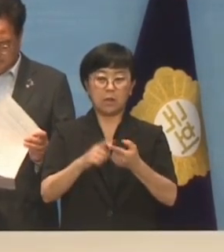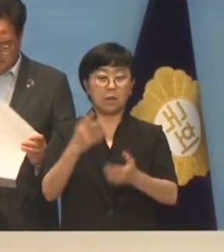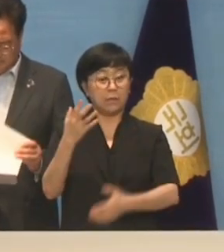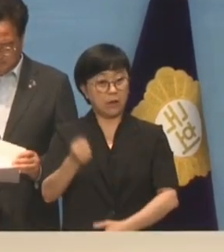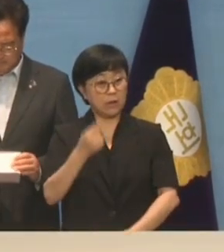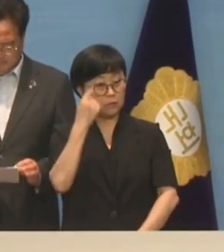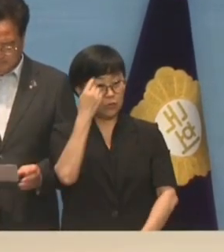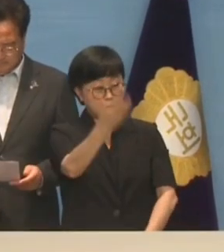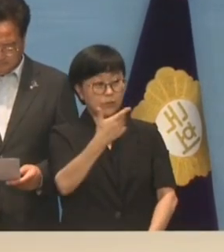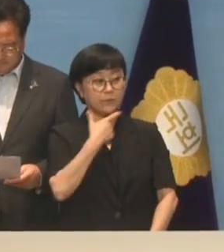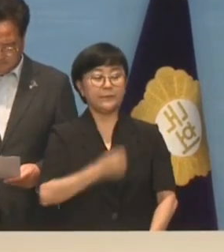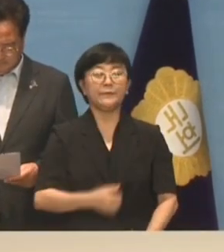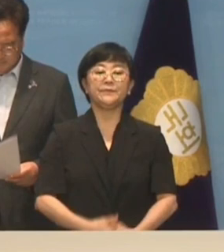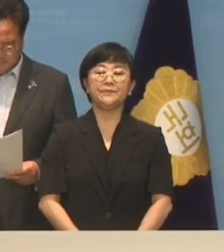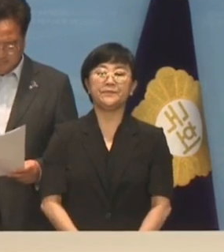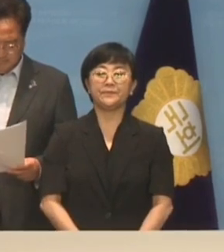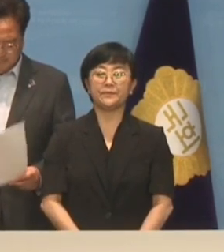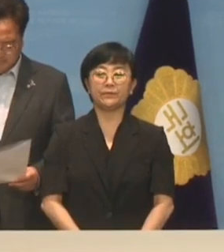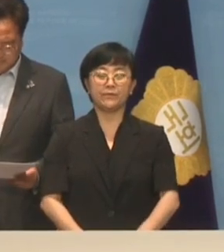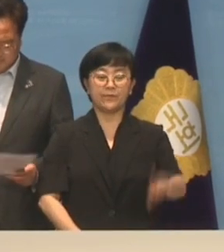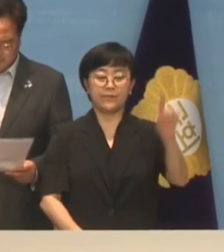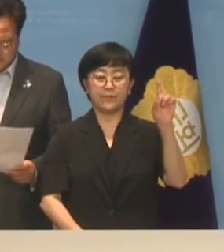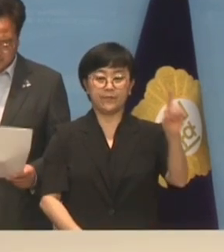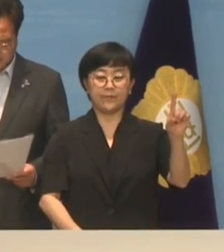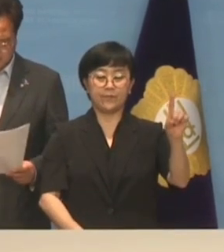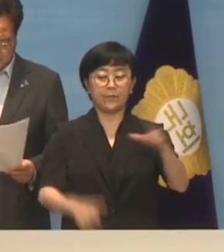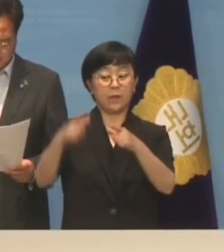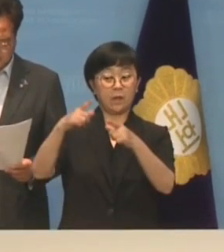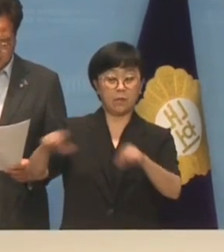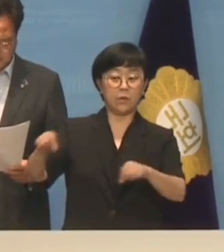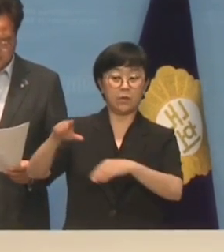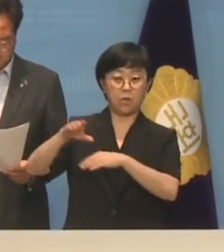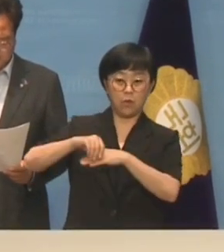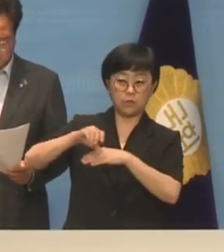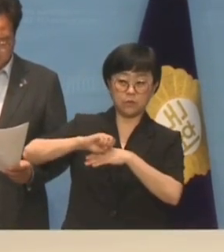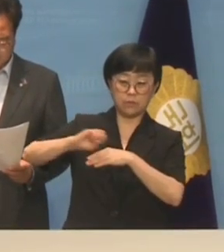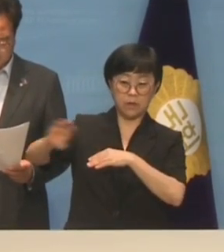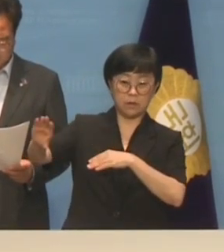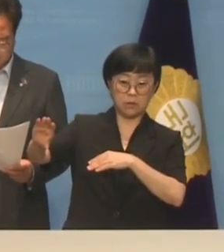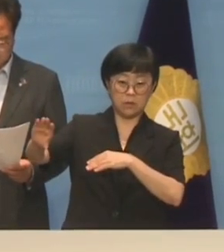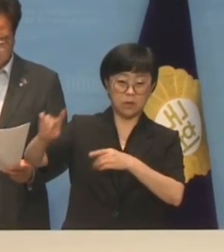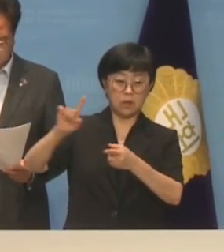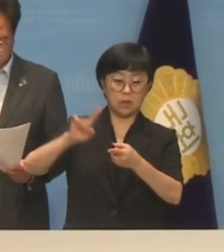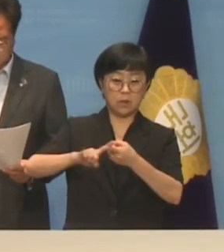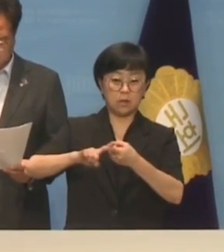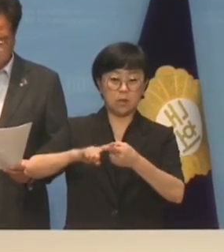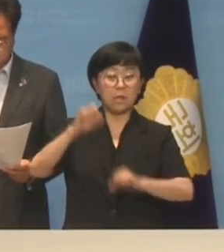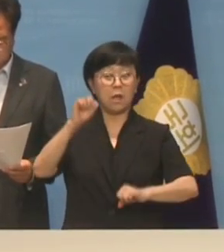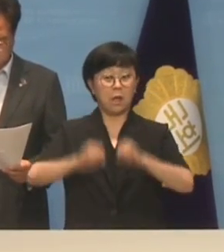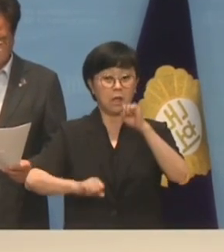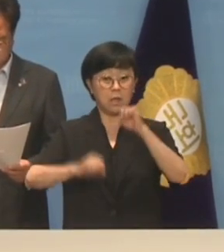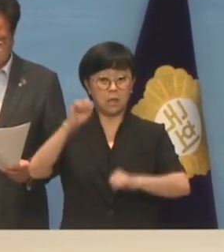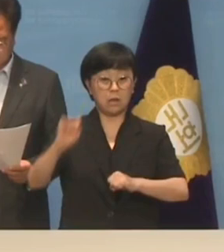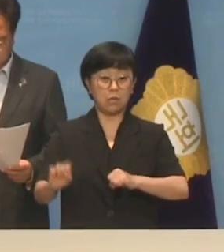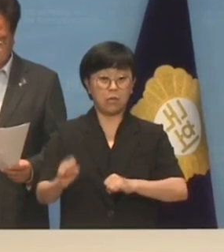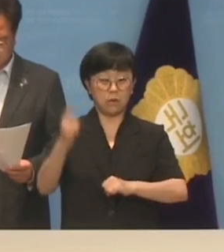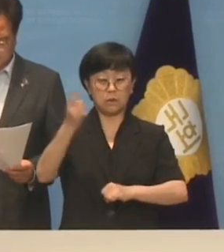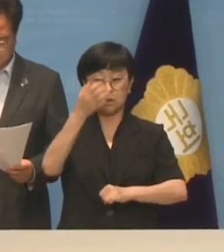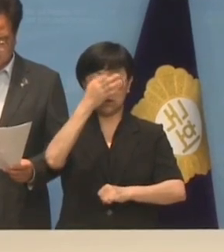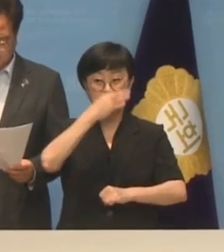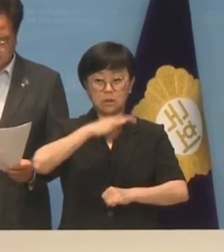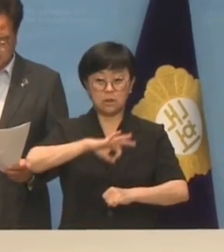10가지를 질의드리겠습니다. 1. 일본의 오염수 방류는 그 행위로 인한